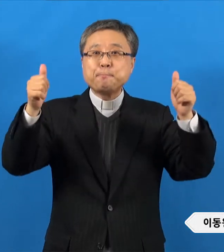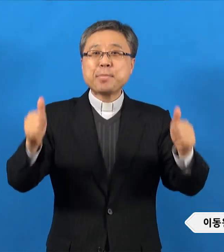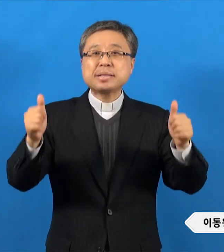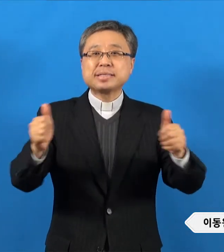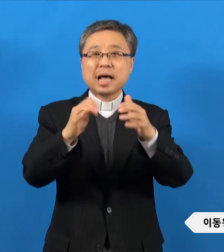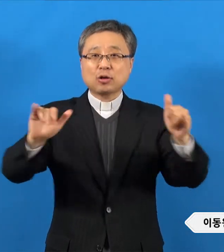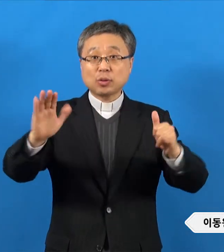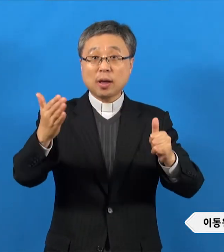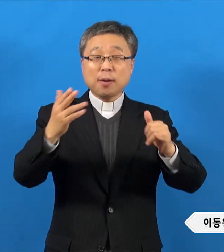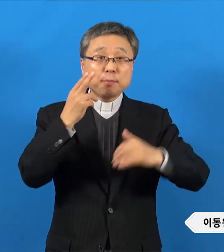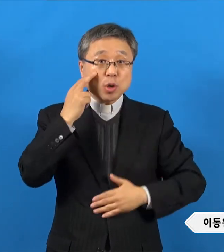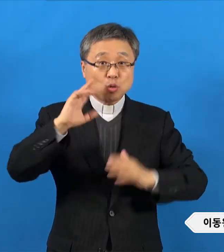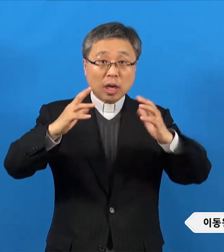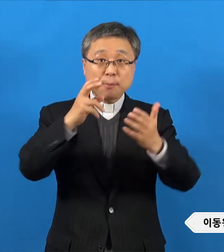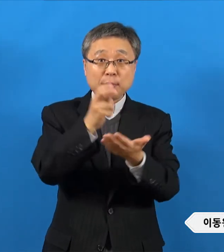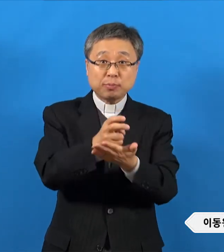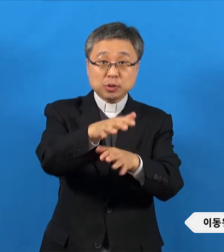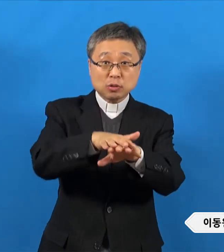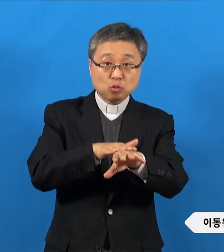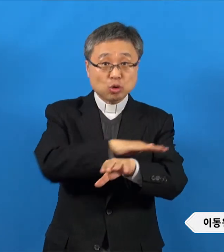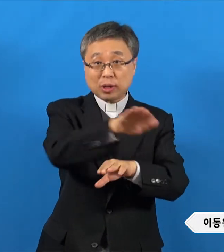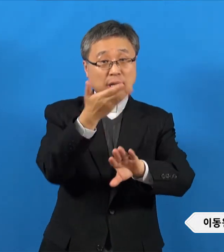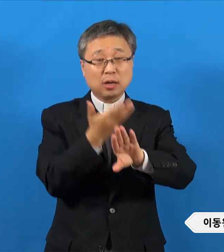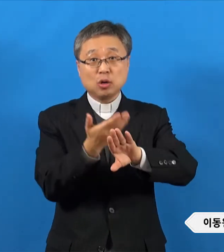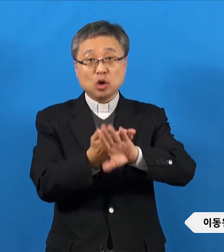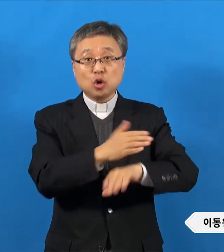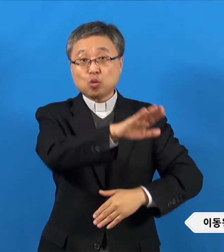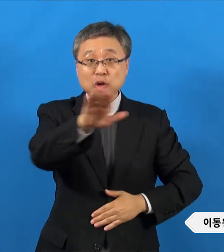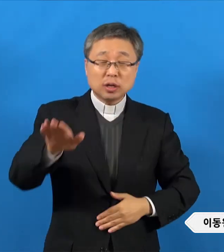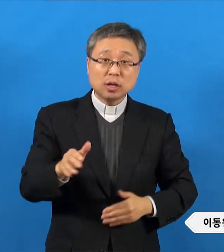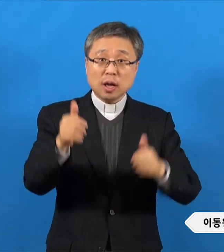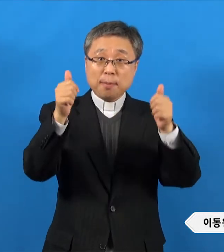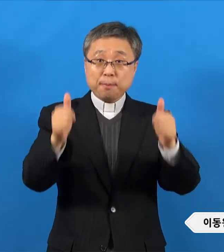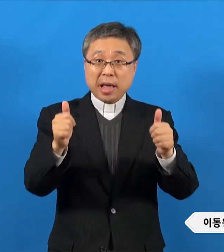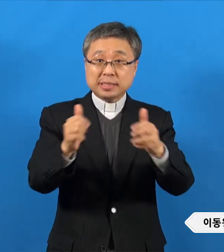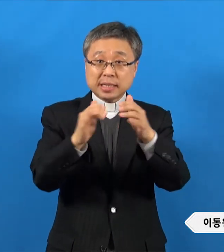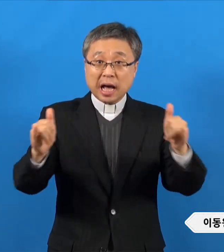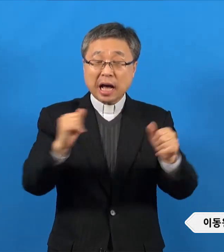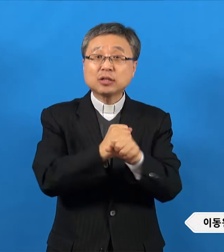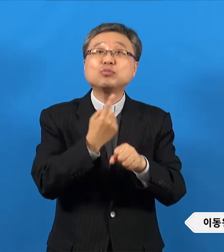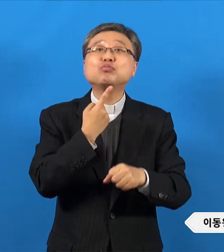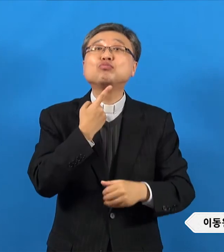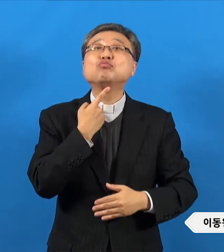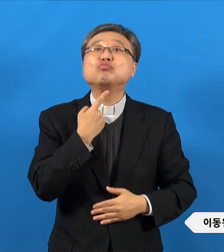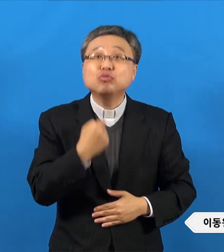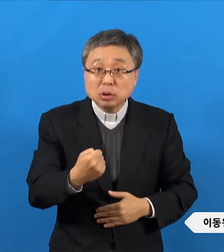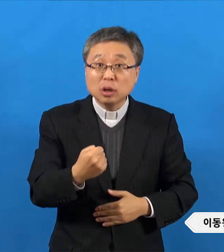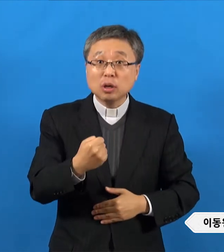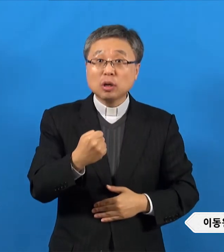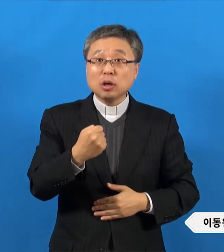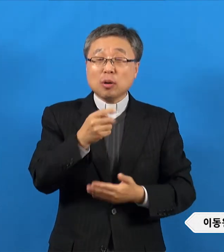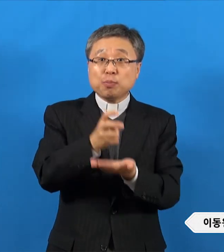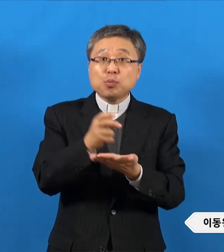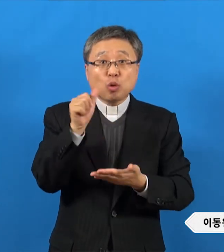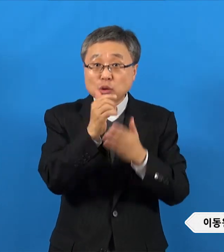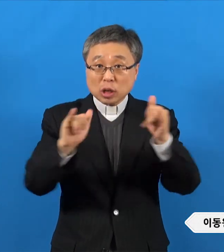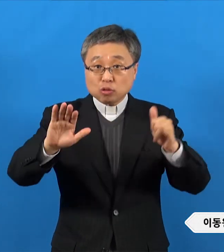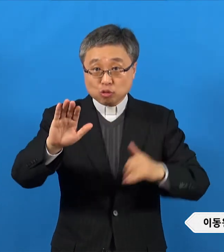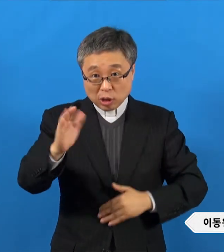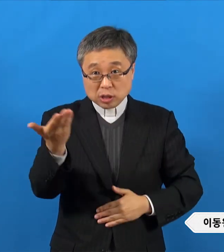미국의 법제도는 우리하고 달라요. 우리는 판사하던 분이 옷 벗고 변호사가 되는데 미국에서는 변호사하고 나서 경험